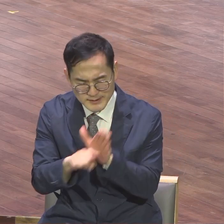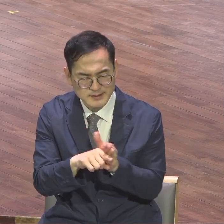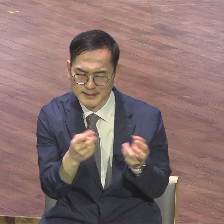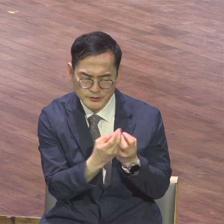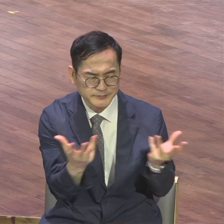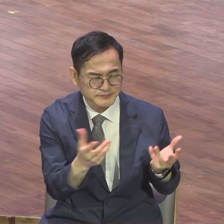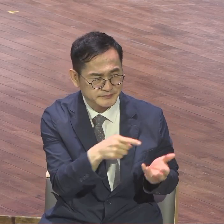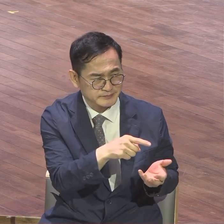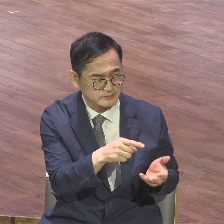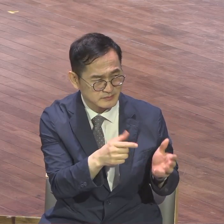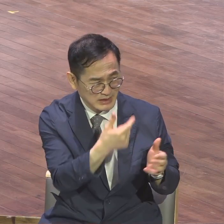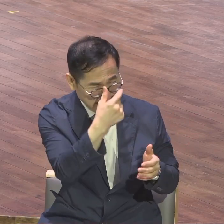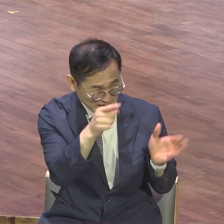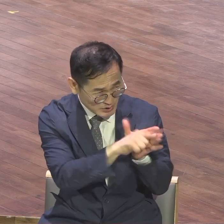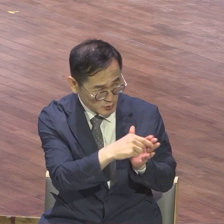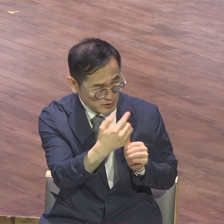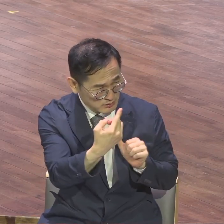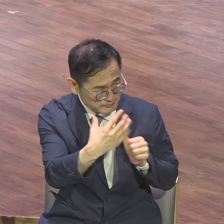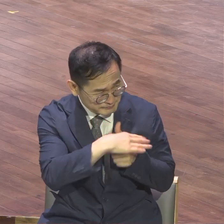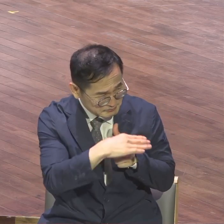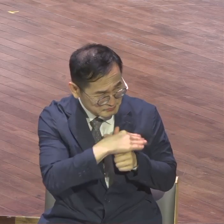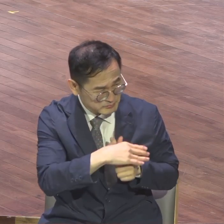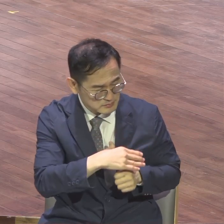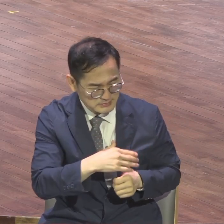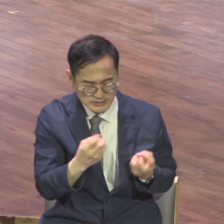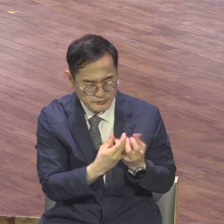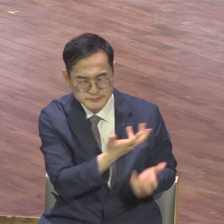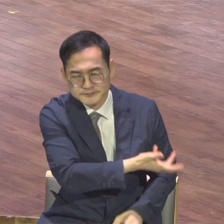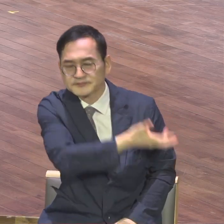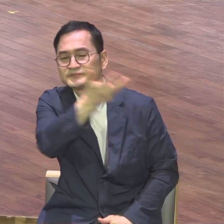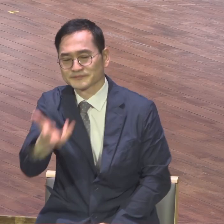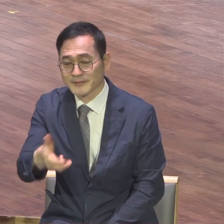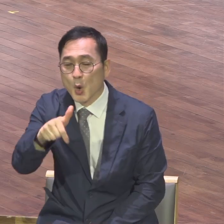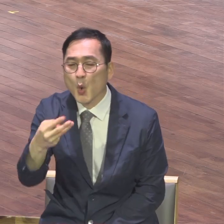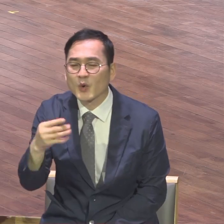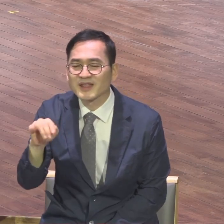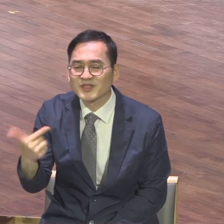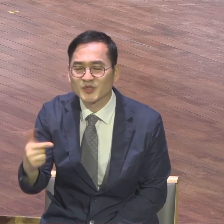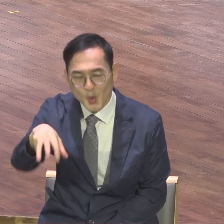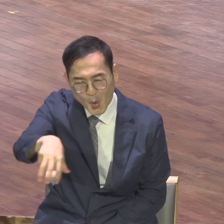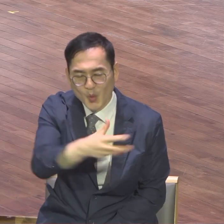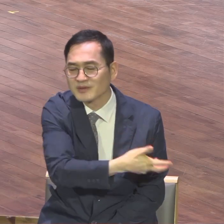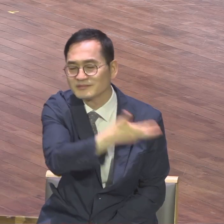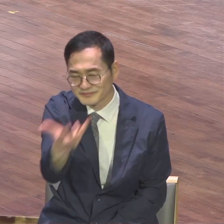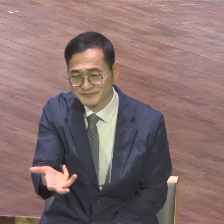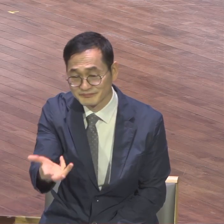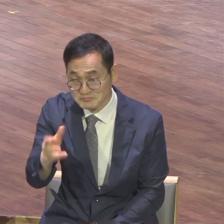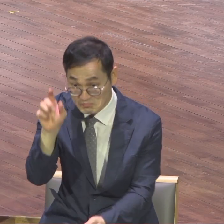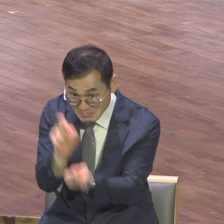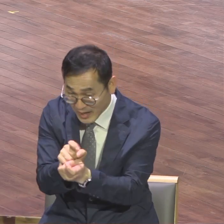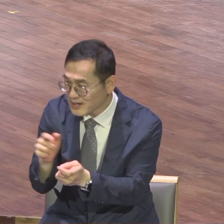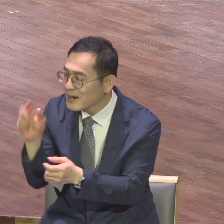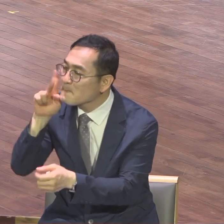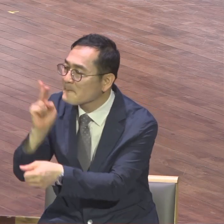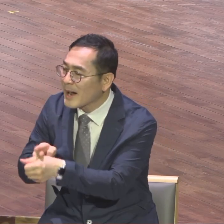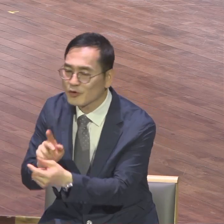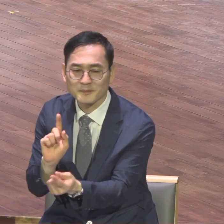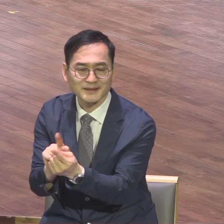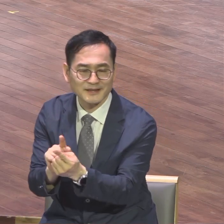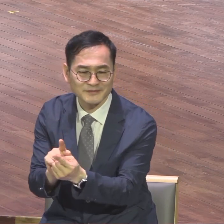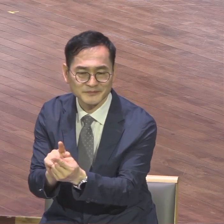이미 그리스도인으로 보고 있습니다. 오늘 본문에 보면 바울을 만나고 나서 회심했단 말은 전혀